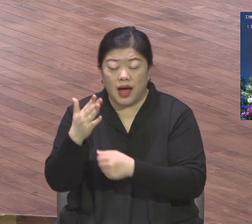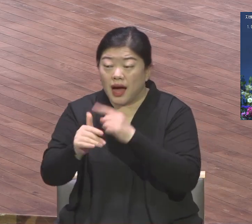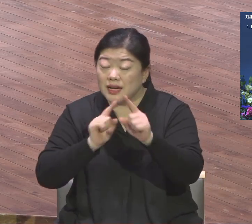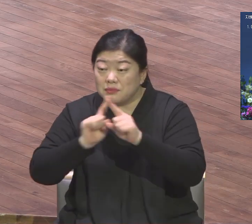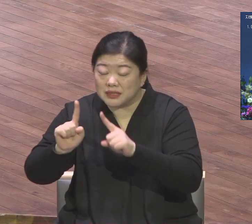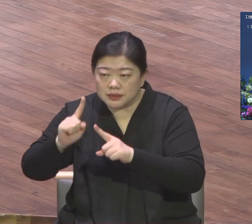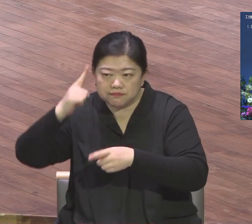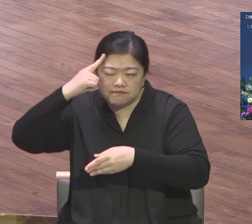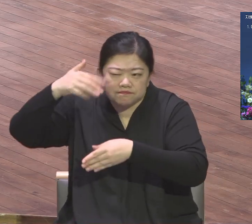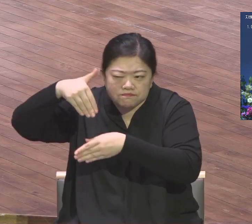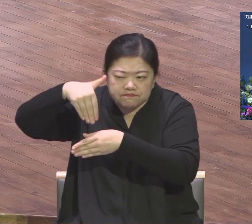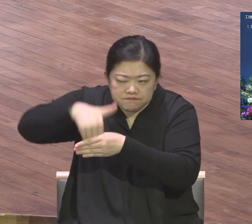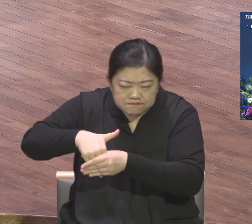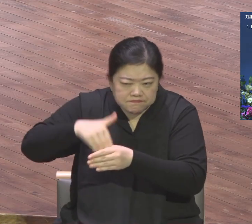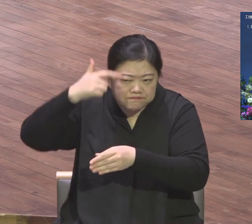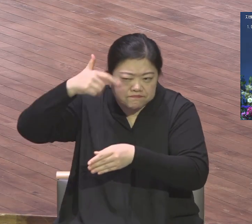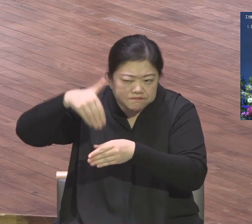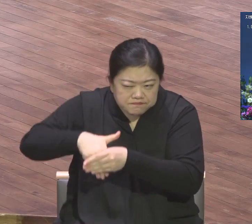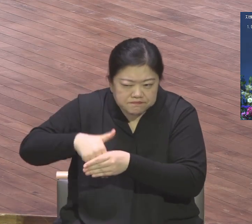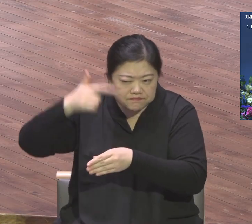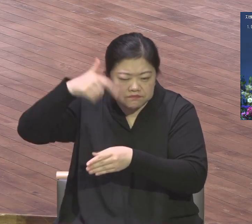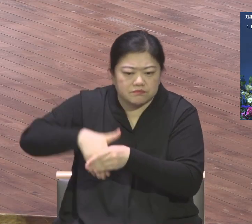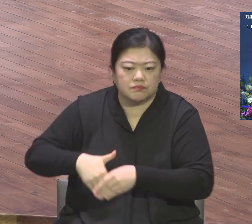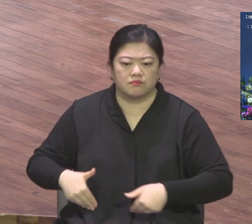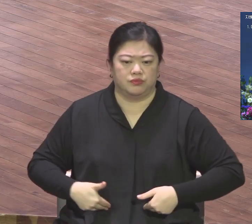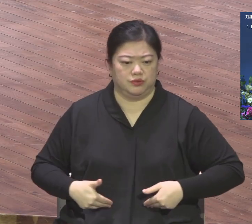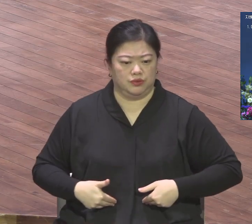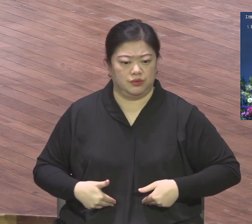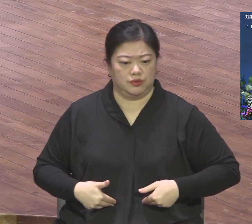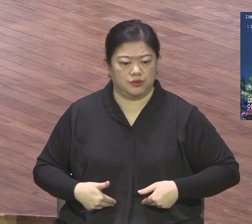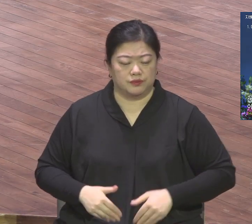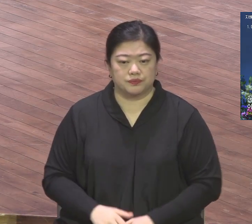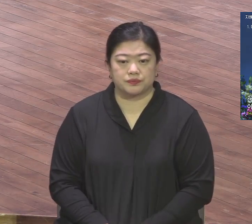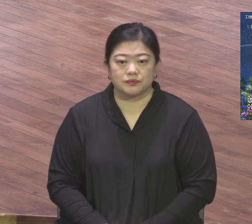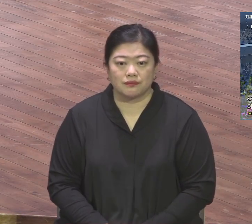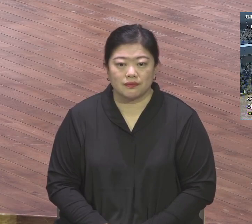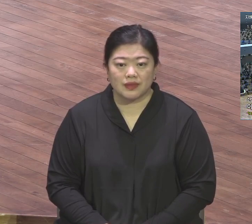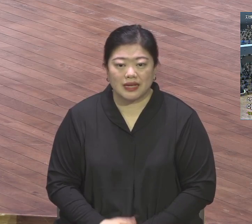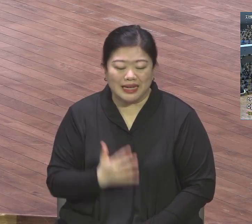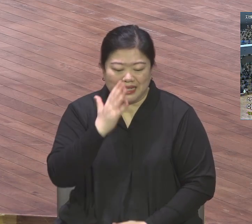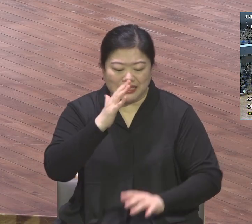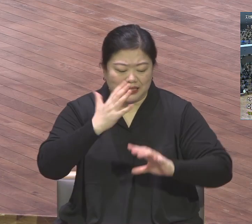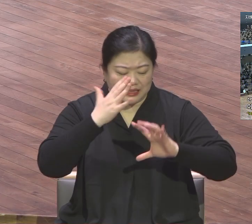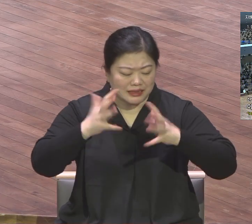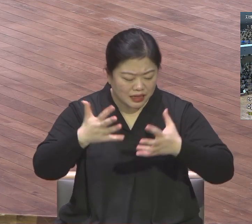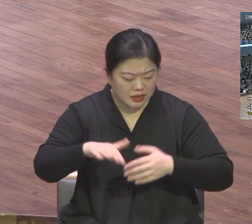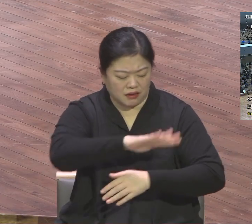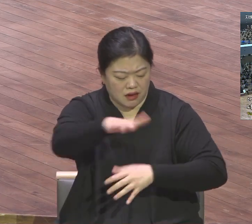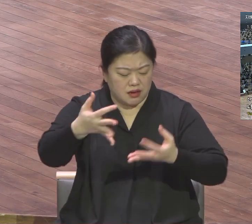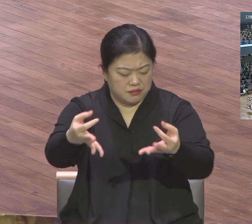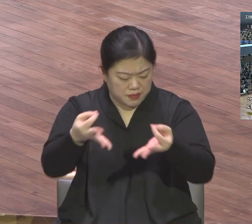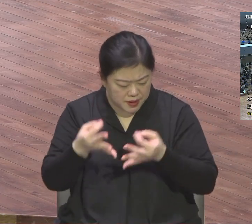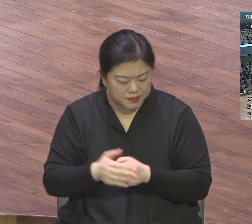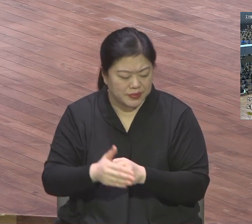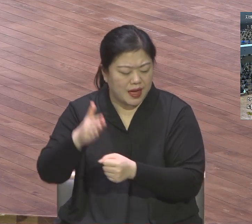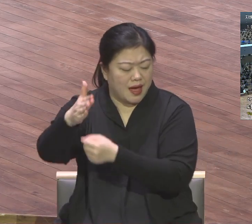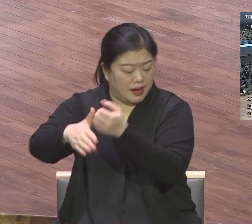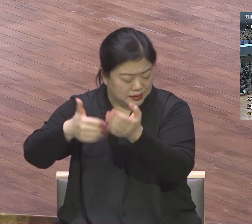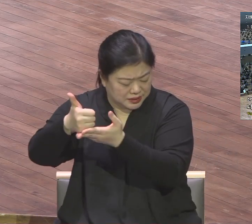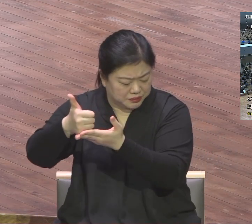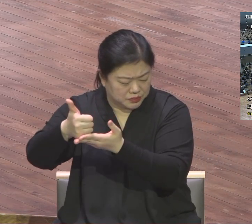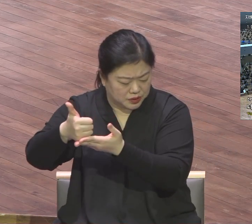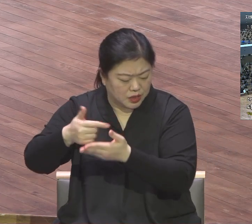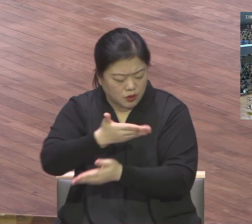출발해요. 하나님의 말씀을 마음에 새기라. 이스라엘아 들으라. 우리 하나님 여호와는 오직 유일하신 여호와시니 너는 마음을